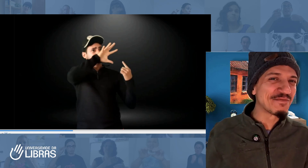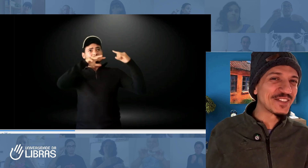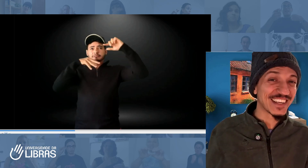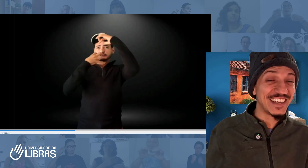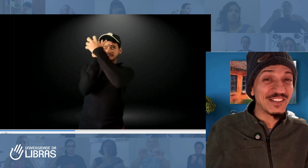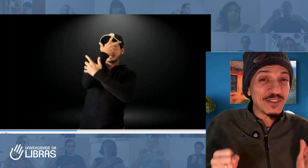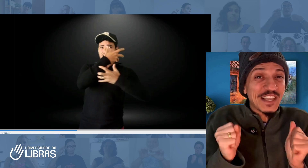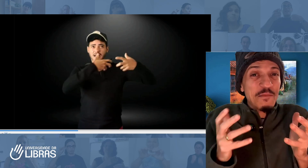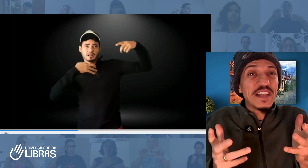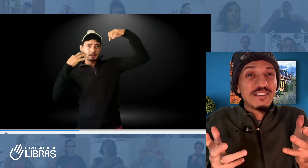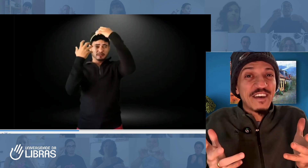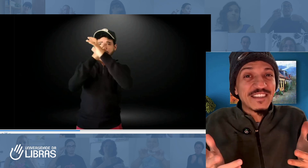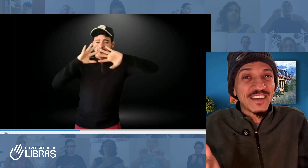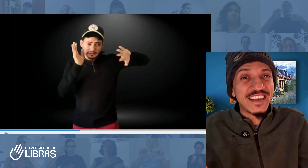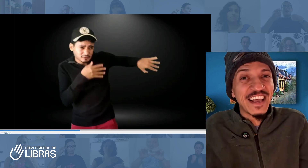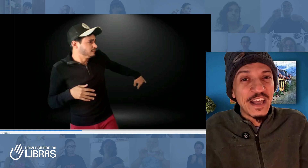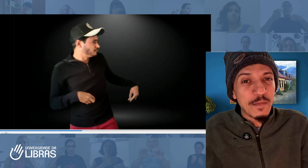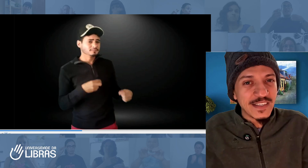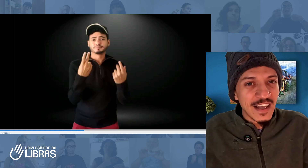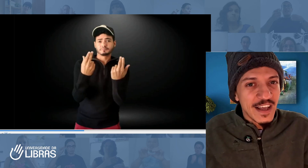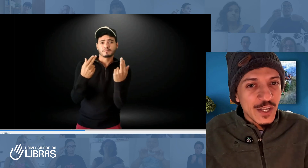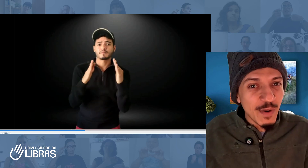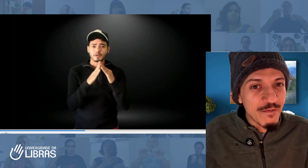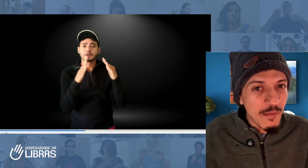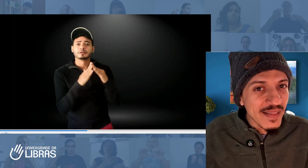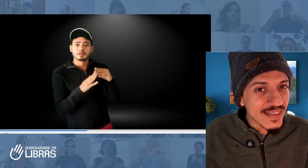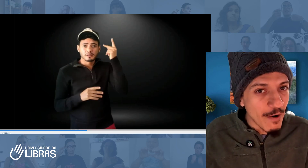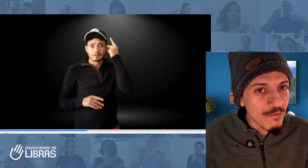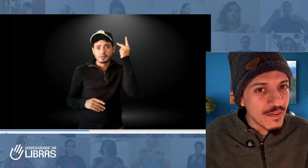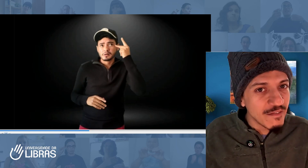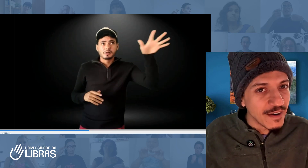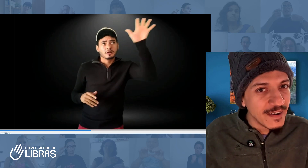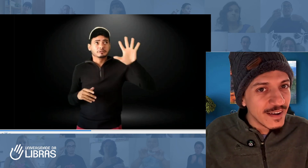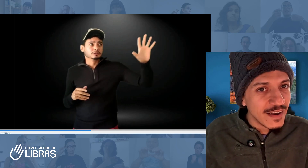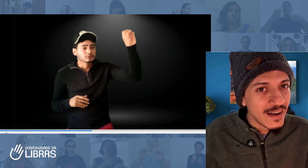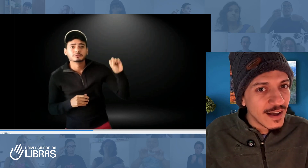aqui, justamente ver isso aqui em Libras de uma forma tão viva.